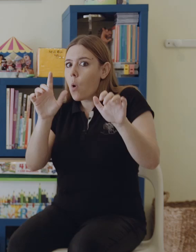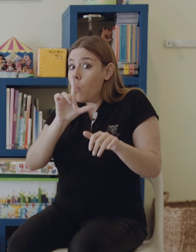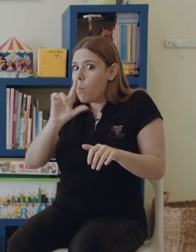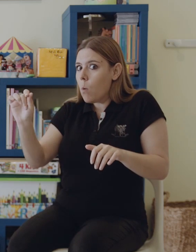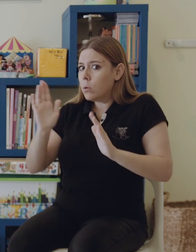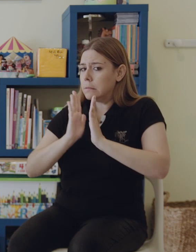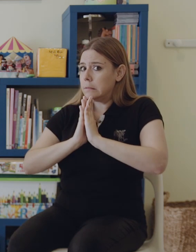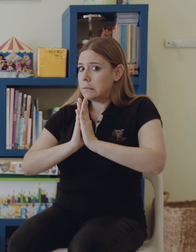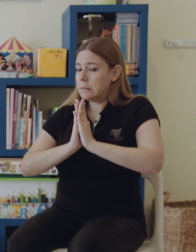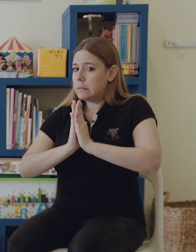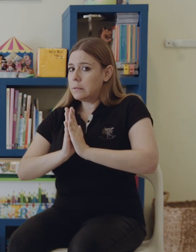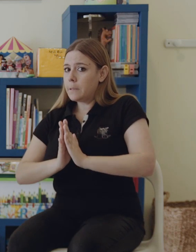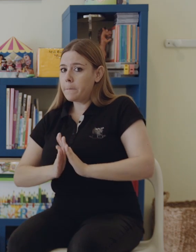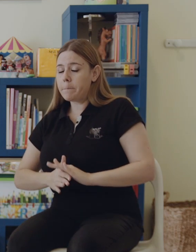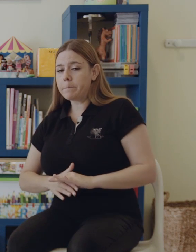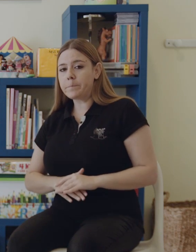embora.